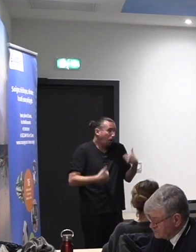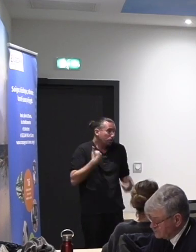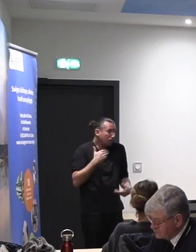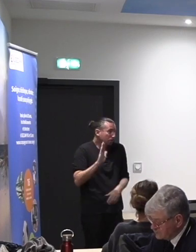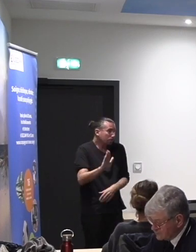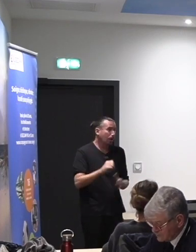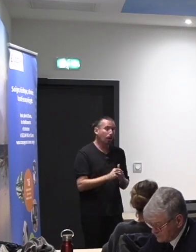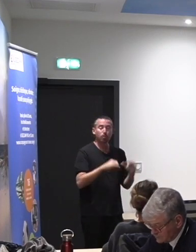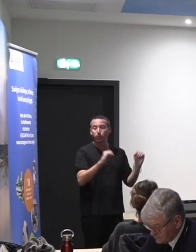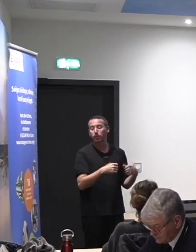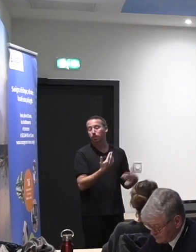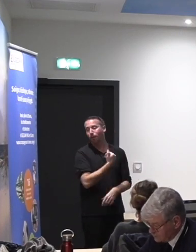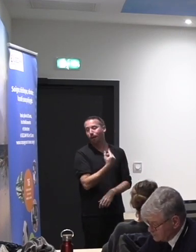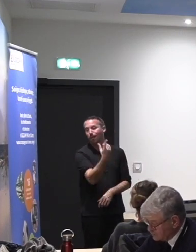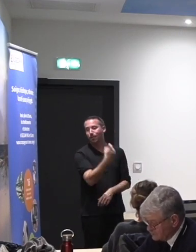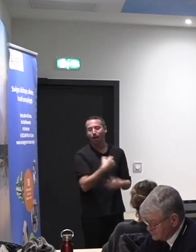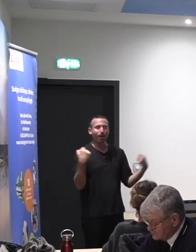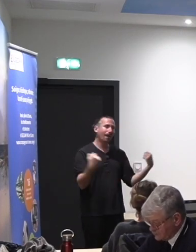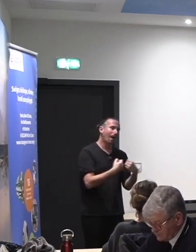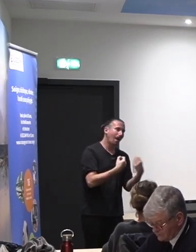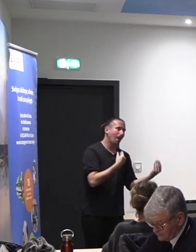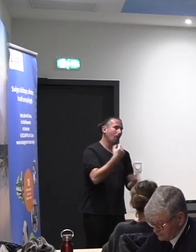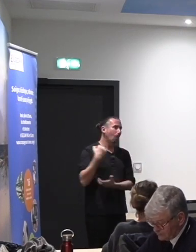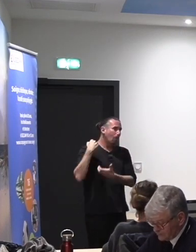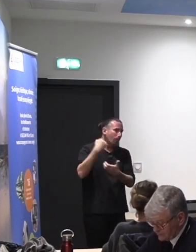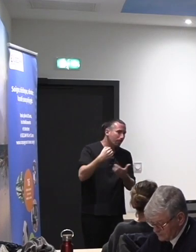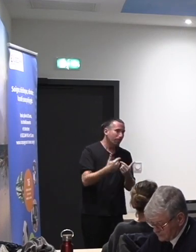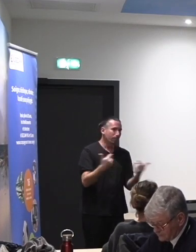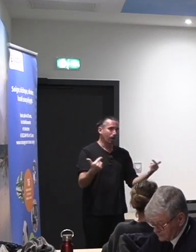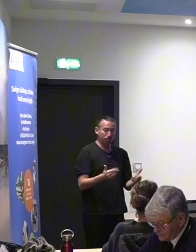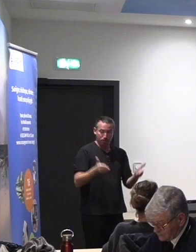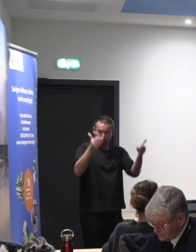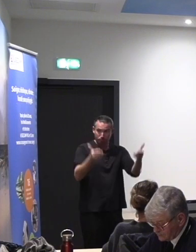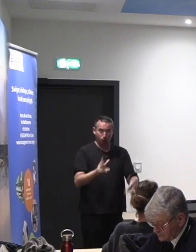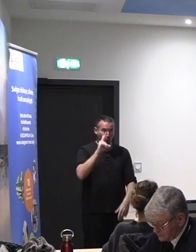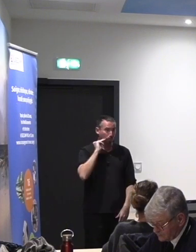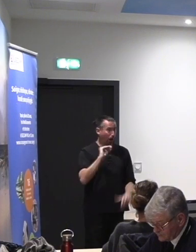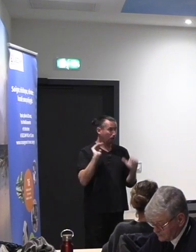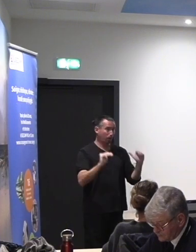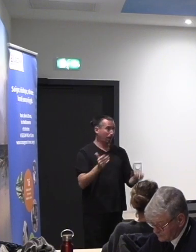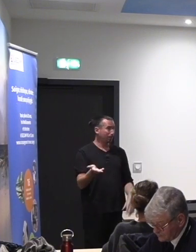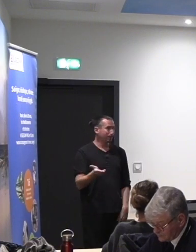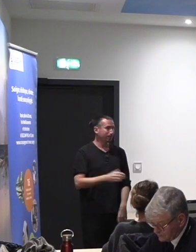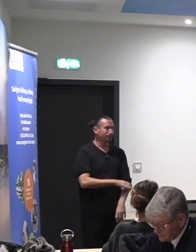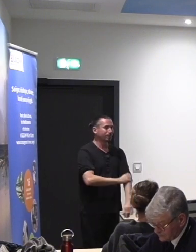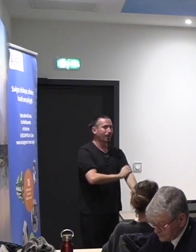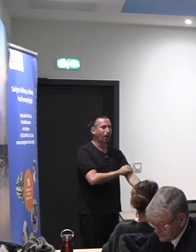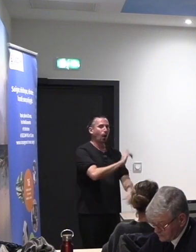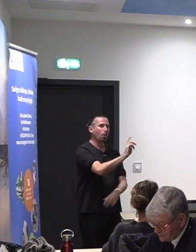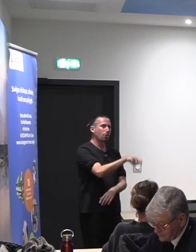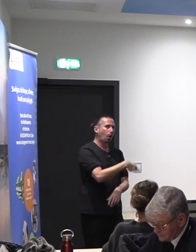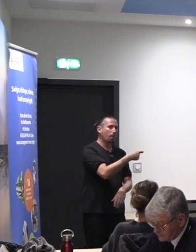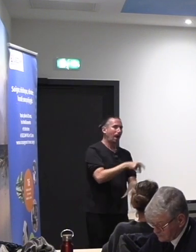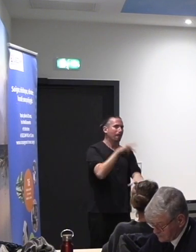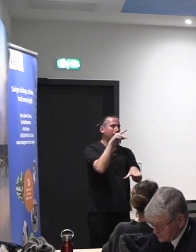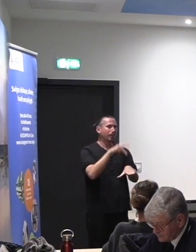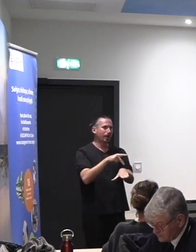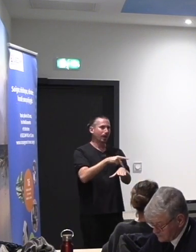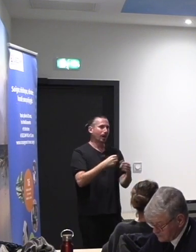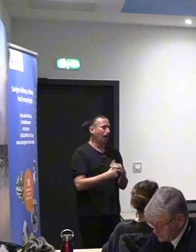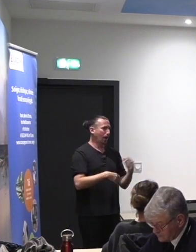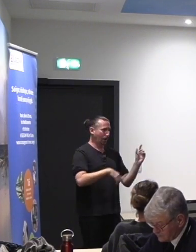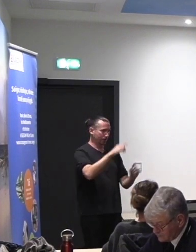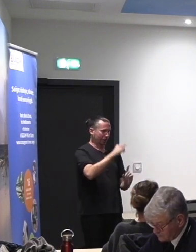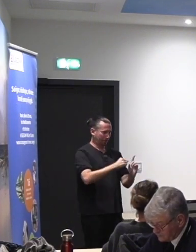ou accidentel, mais ça ne change rien à son état d'être humain. Le normal et le pathologique, c'est simplement une différence de degré, mais